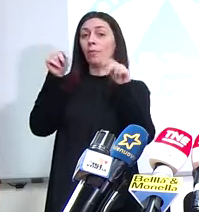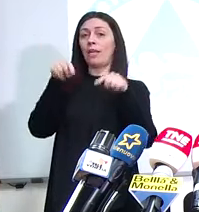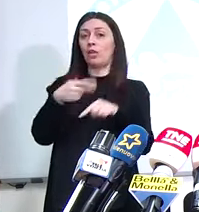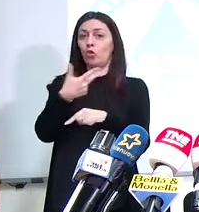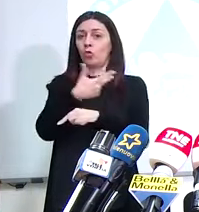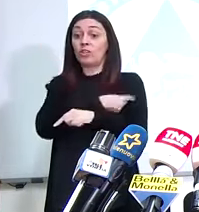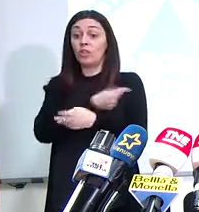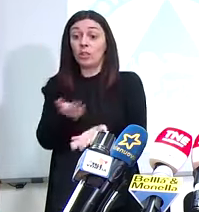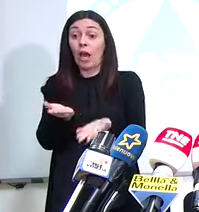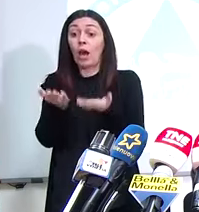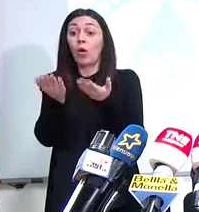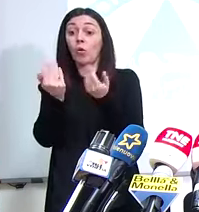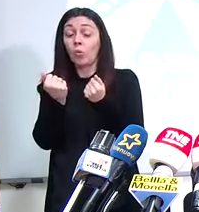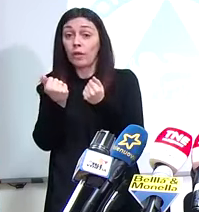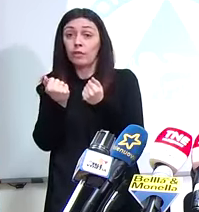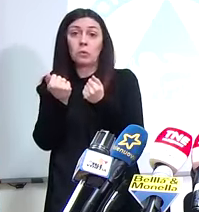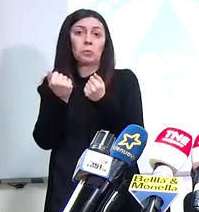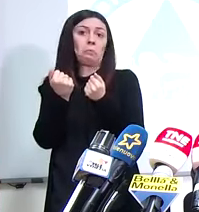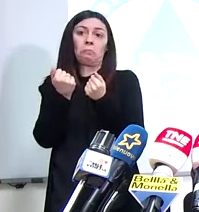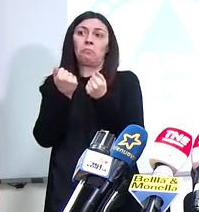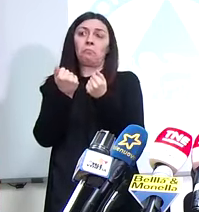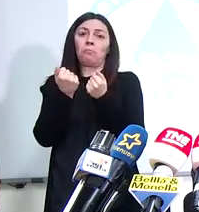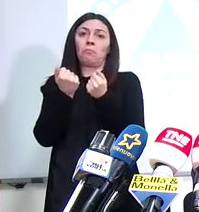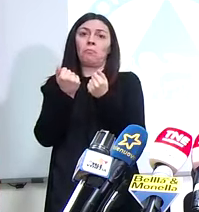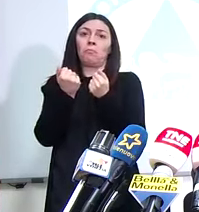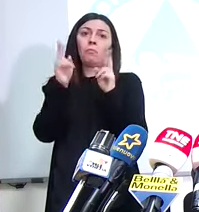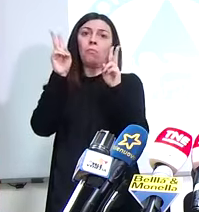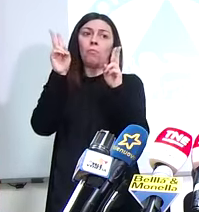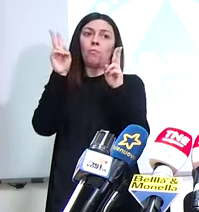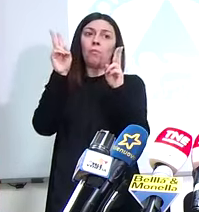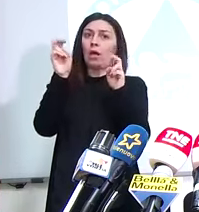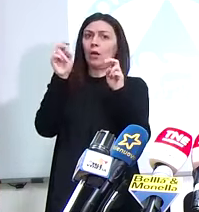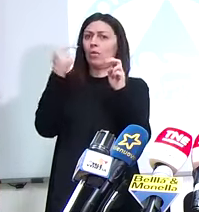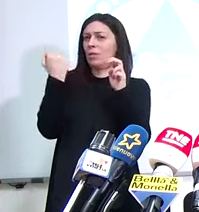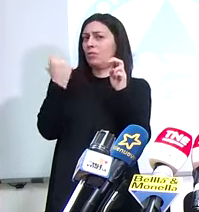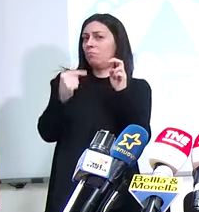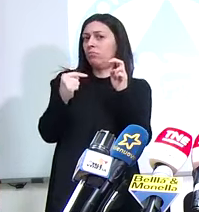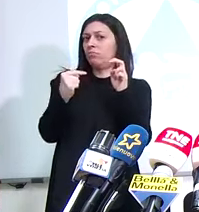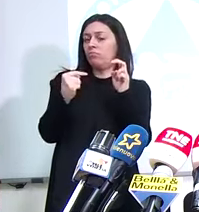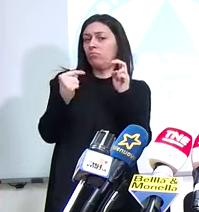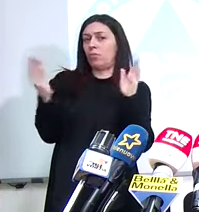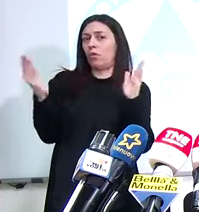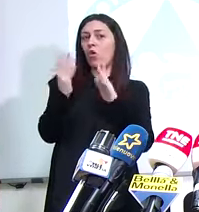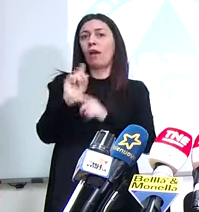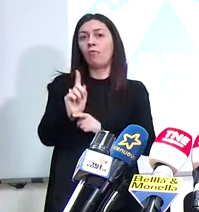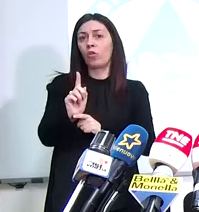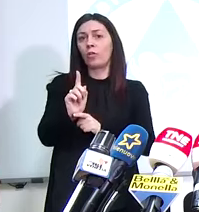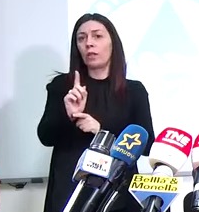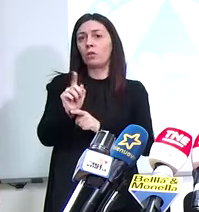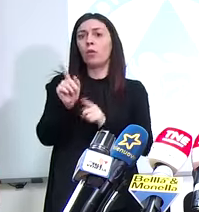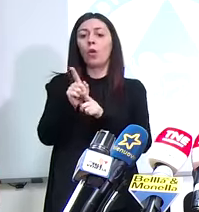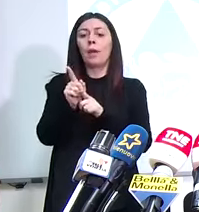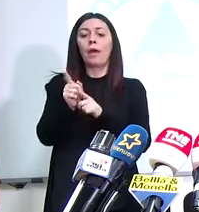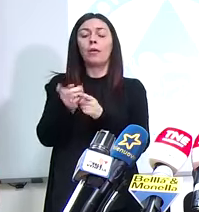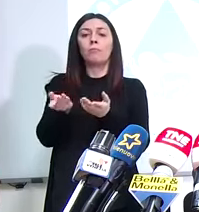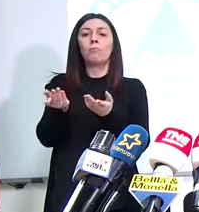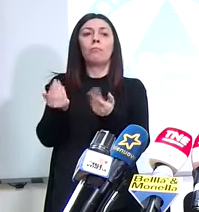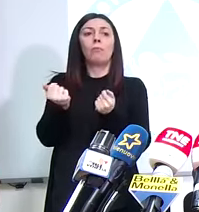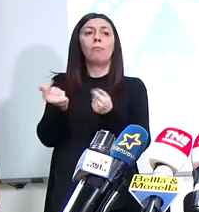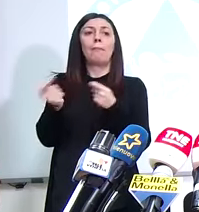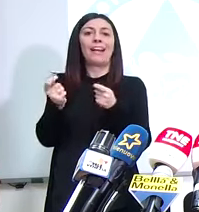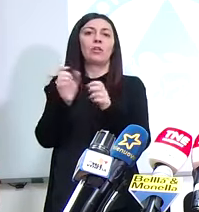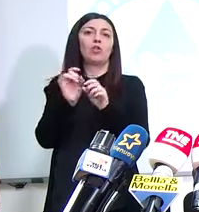sapientemente anche prudentemente non è mai stato posto da nessuno il tema e soprattutto alla luce della comunicazione della commissione europea di